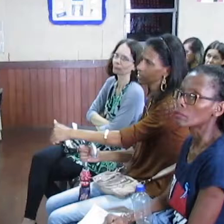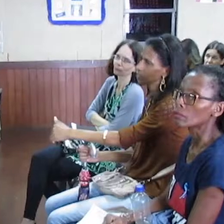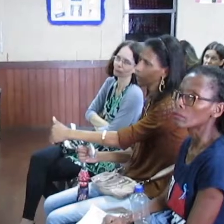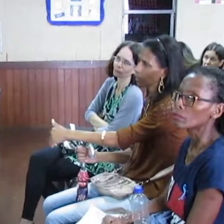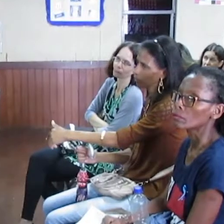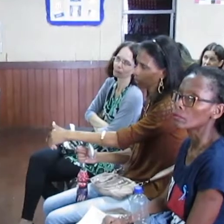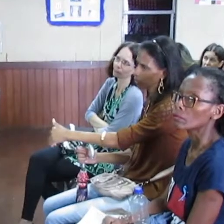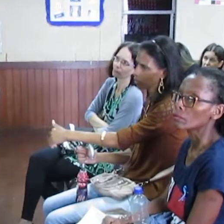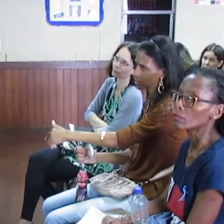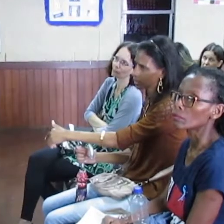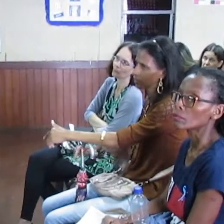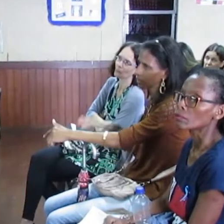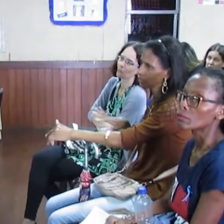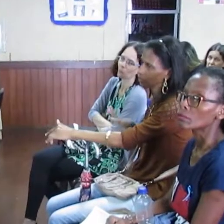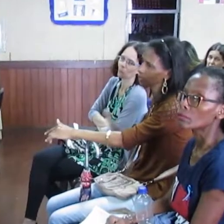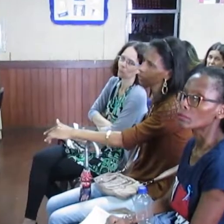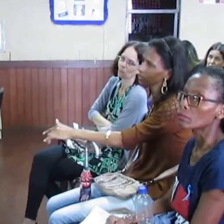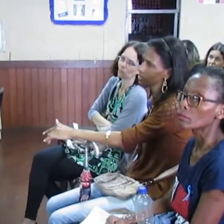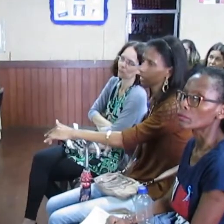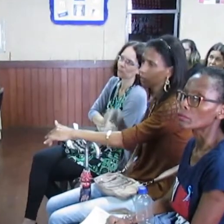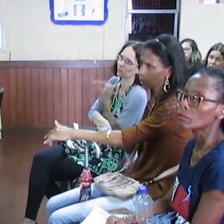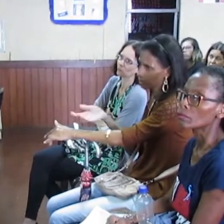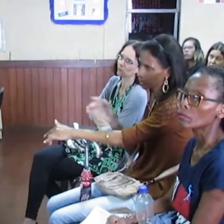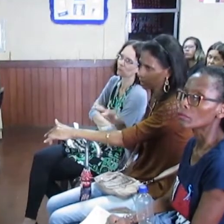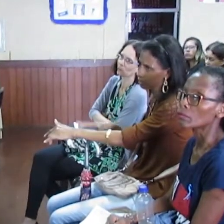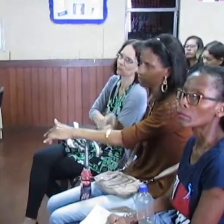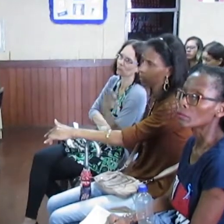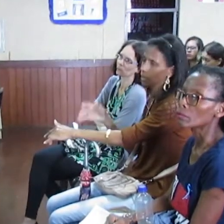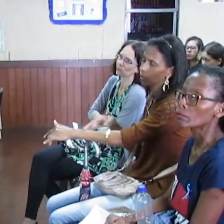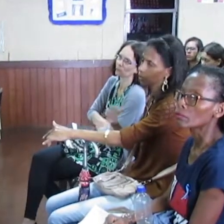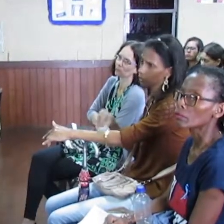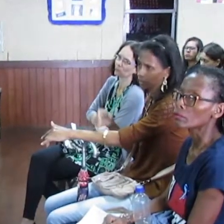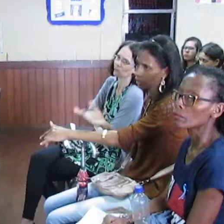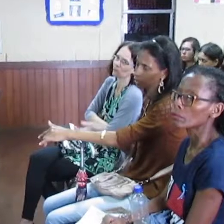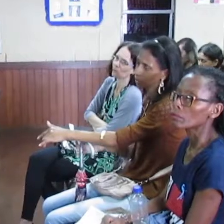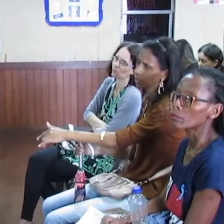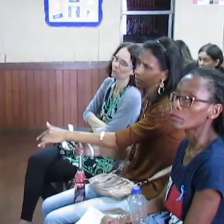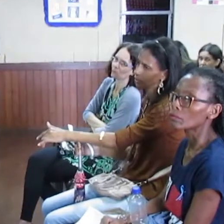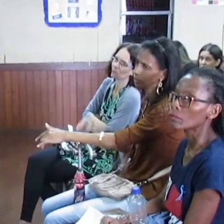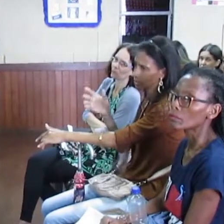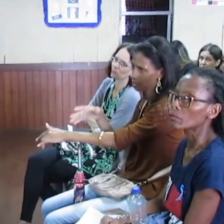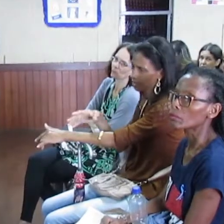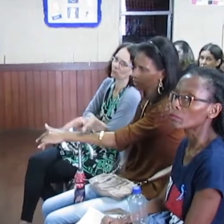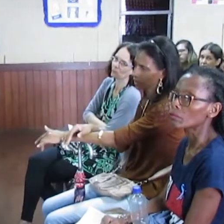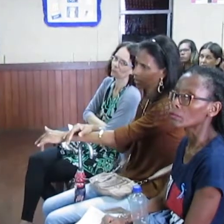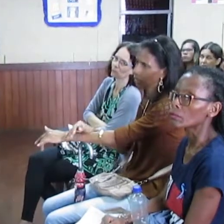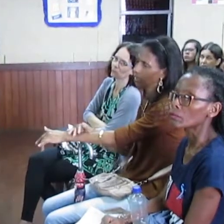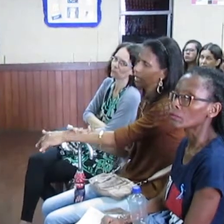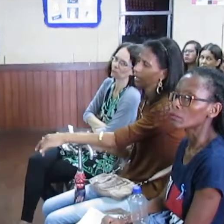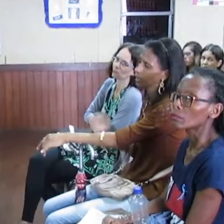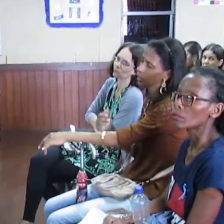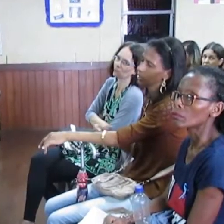E às vezes a gente vai pegar informação, aí geralmente faz até a própria gerência. Quando eu já até questionei nessa área do